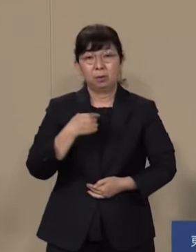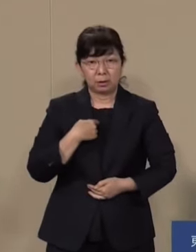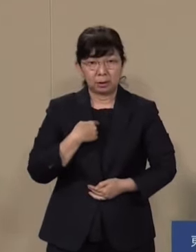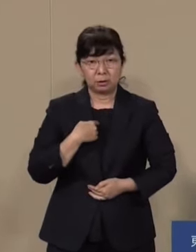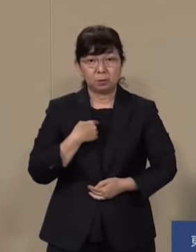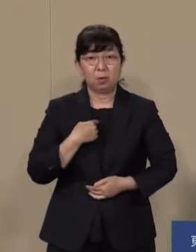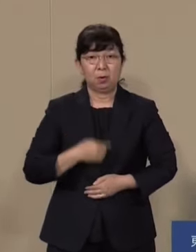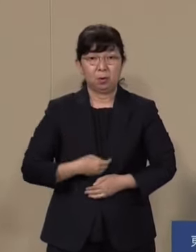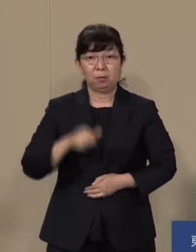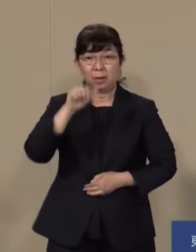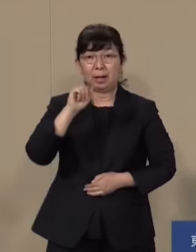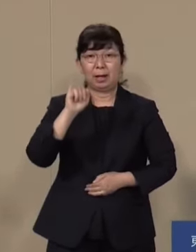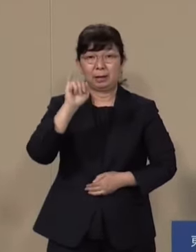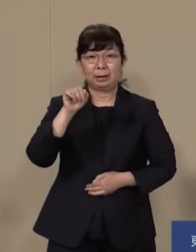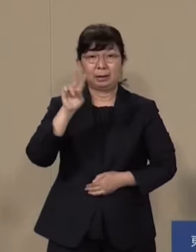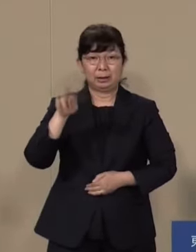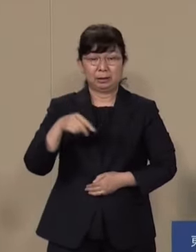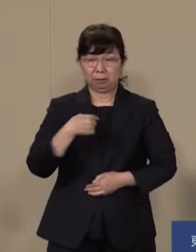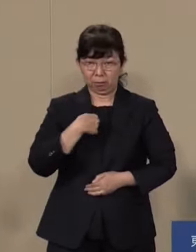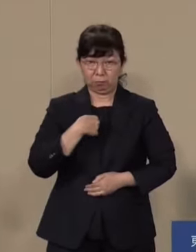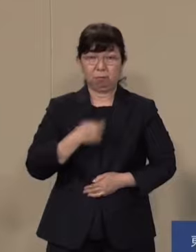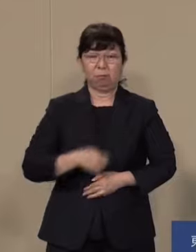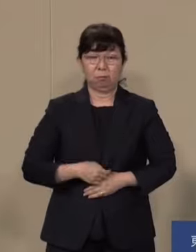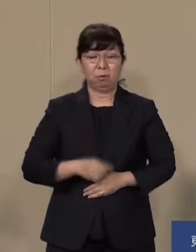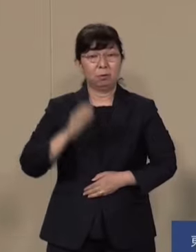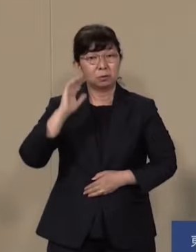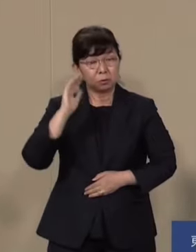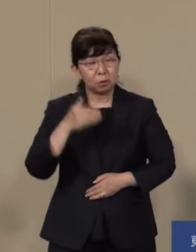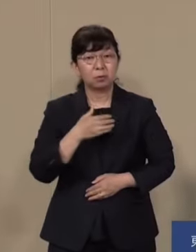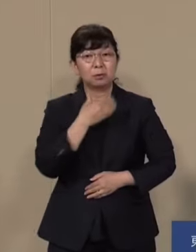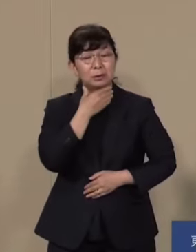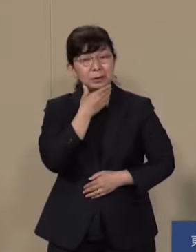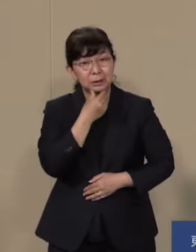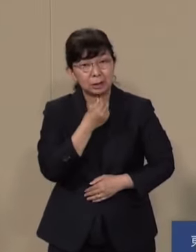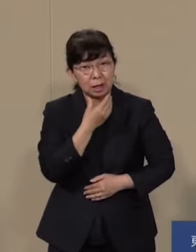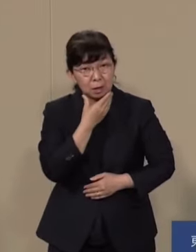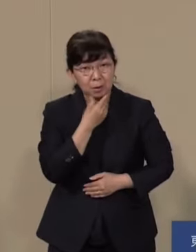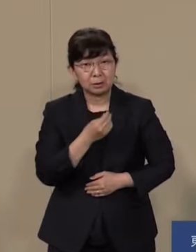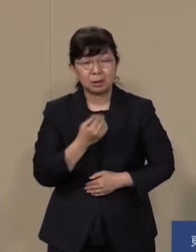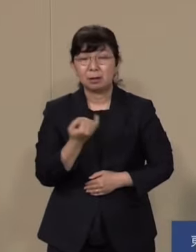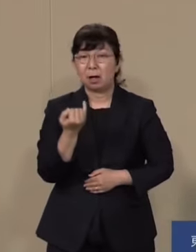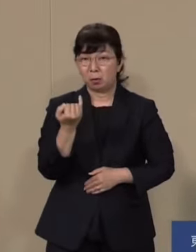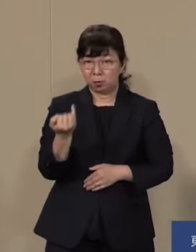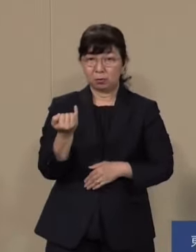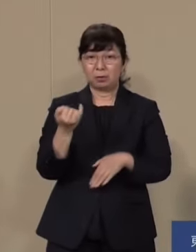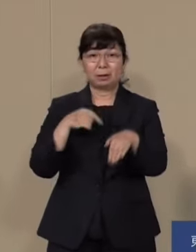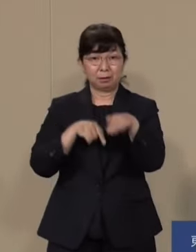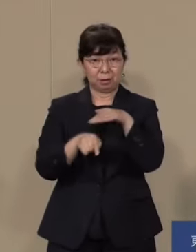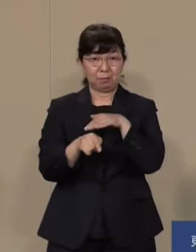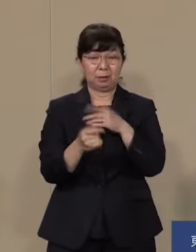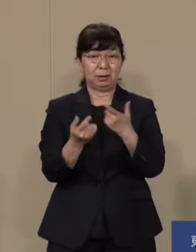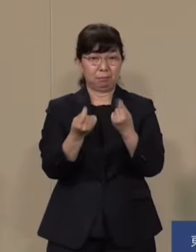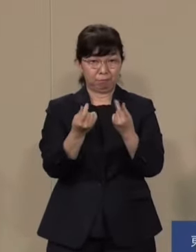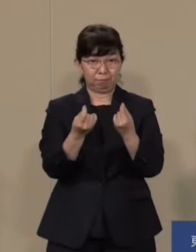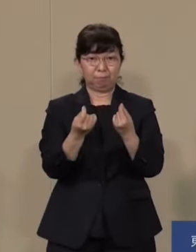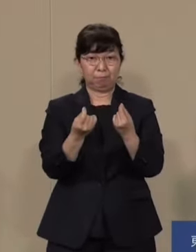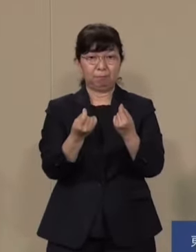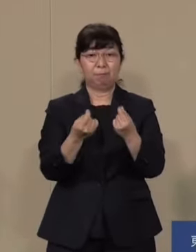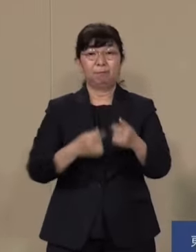もありなのすごく幸せな女ってことだよ